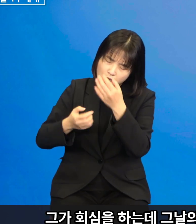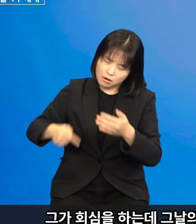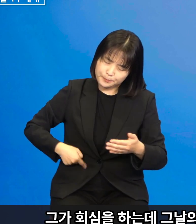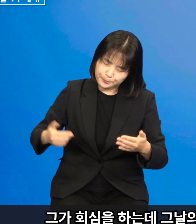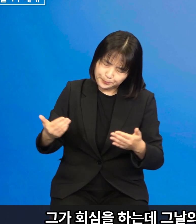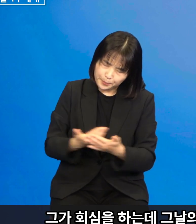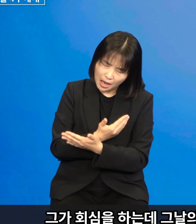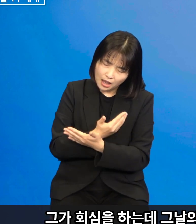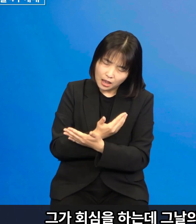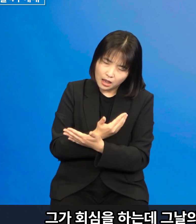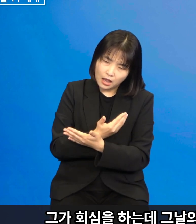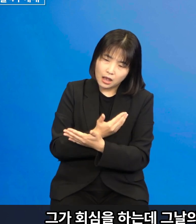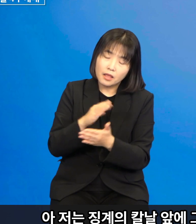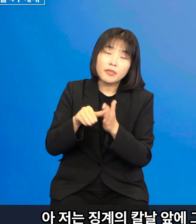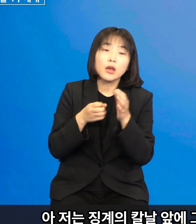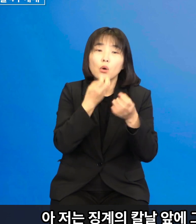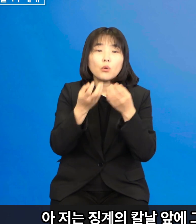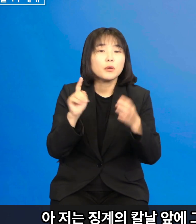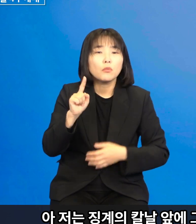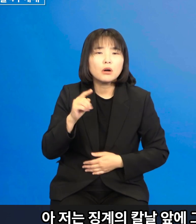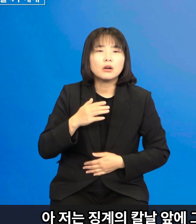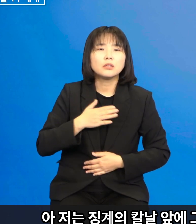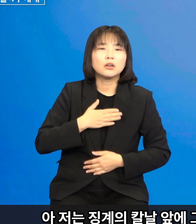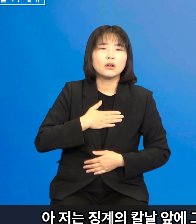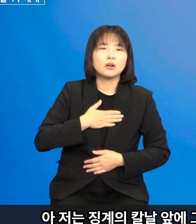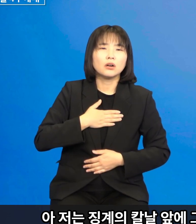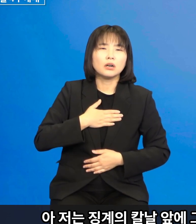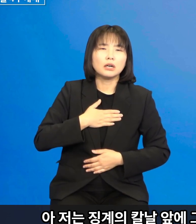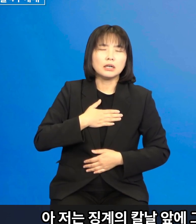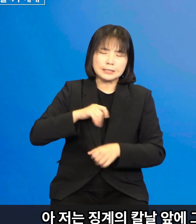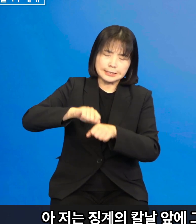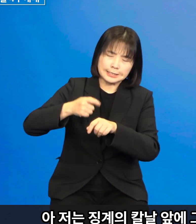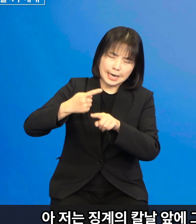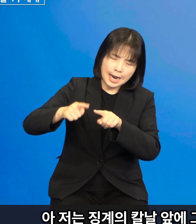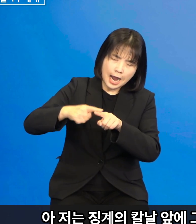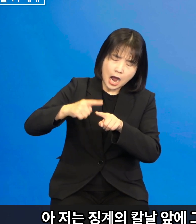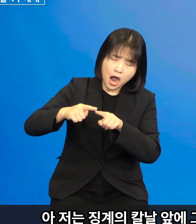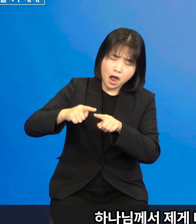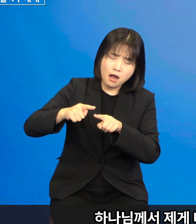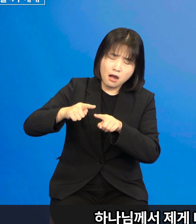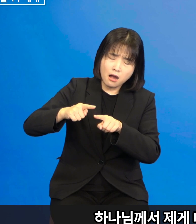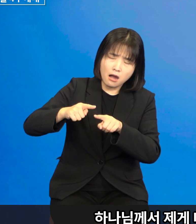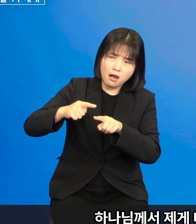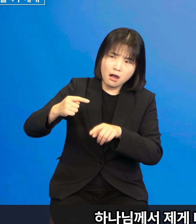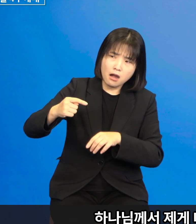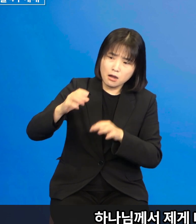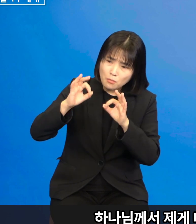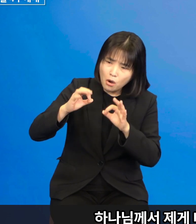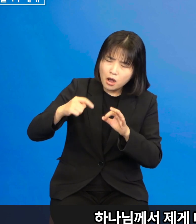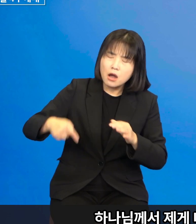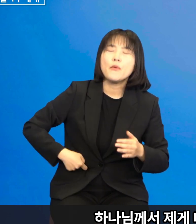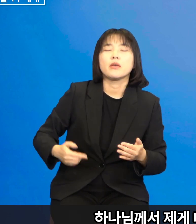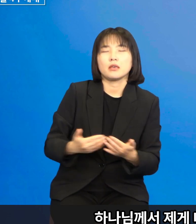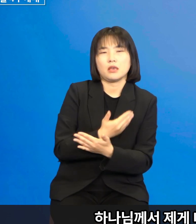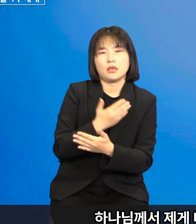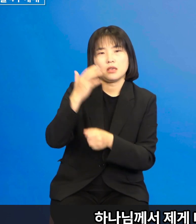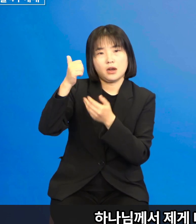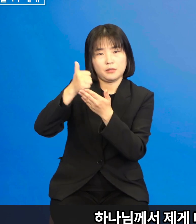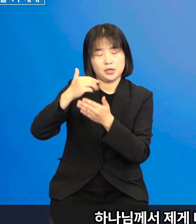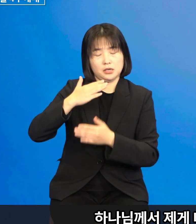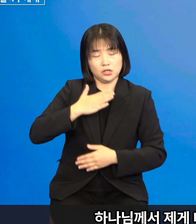하는데, 그날의 회심을 그가 이렇게 고백합니다. 저는 징계의 칼날 앞에 그만 회개하지 않을 수 없었습니다. 하나님께서 제게